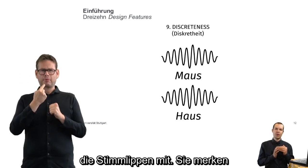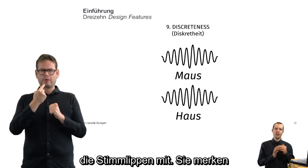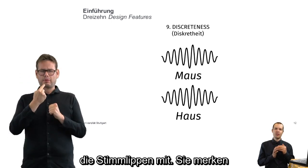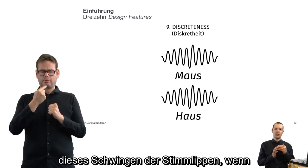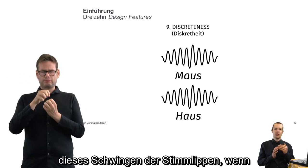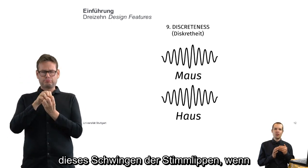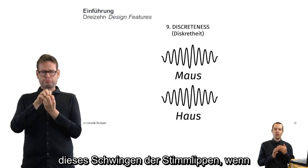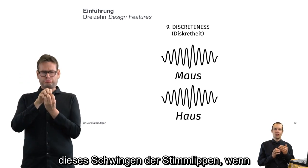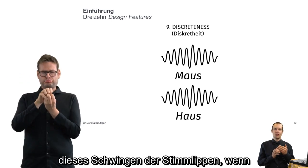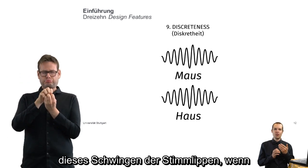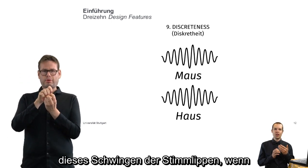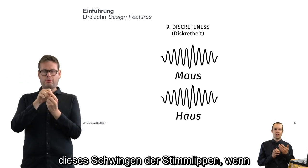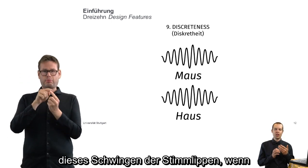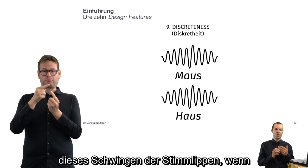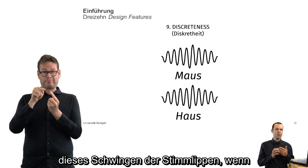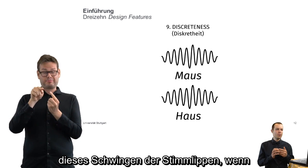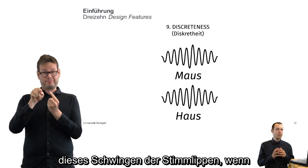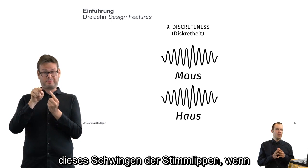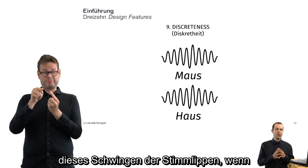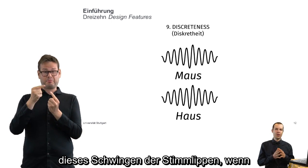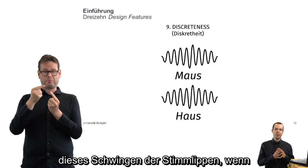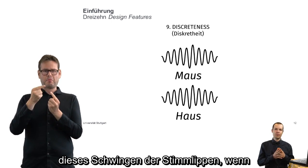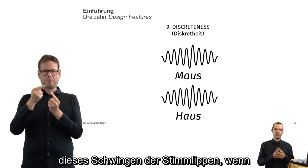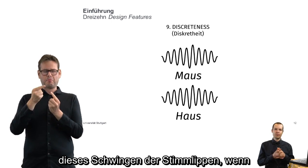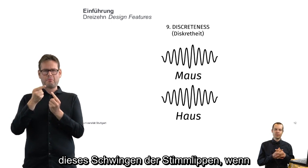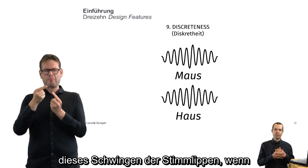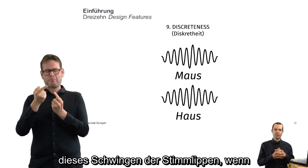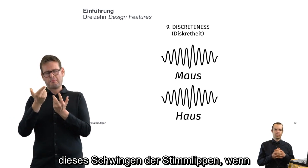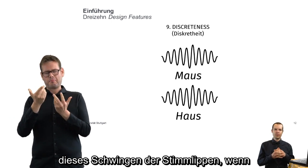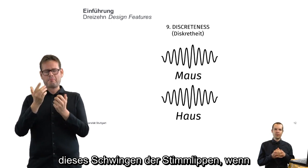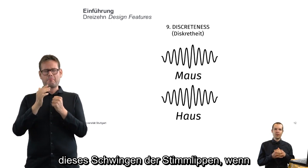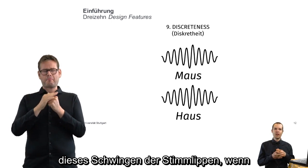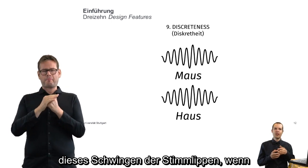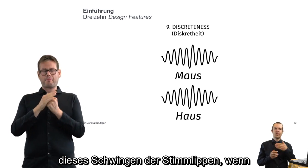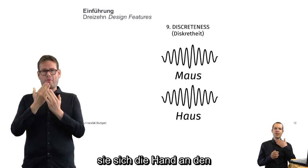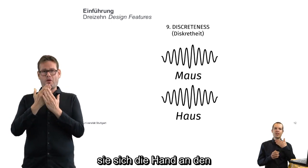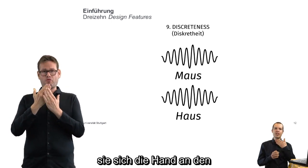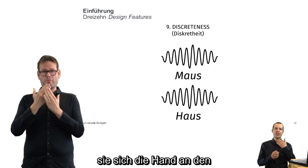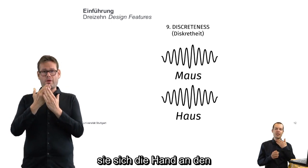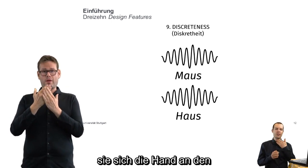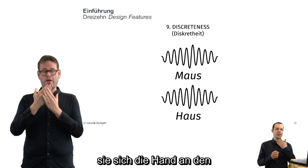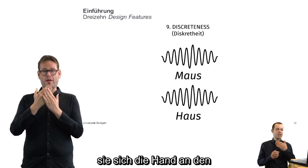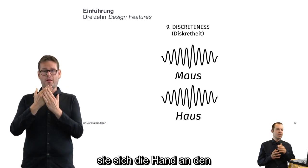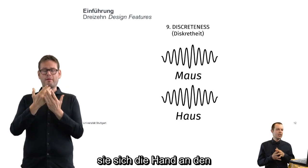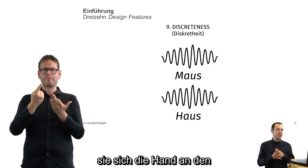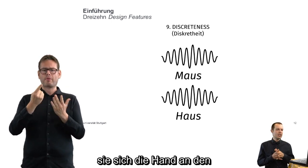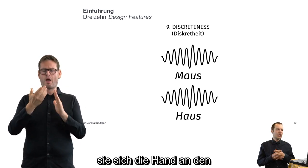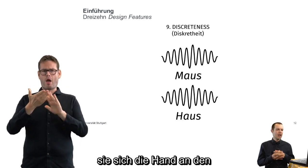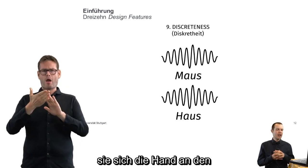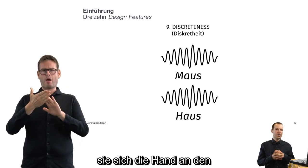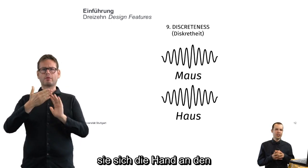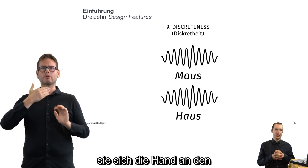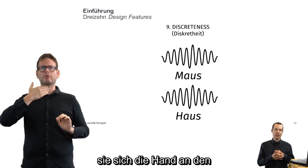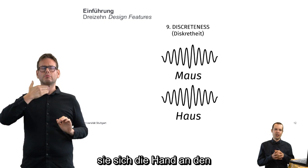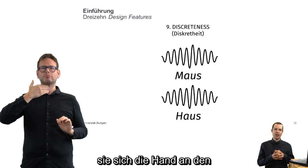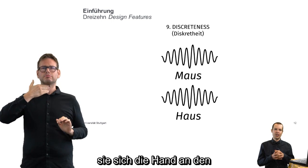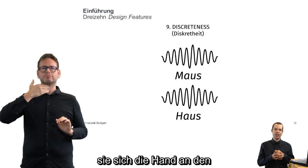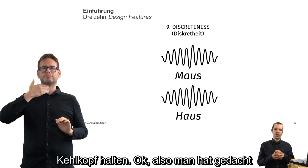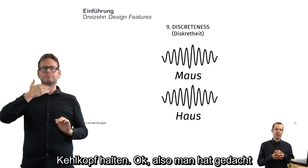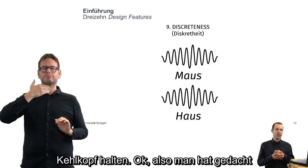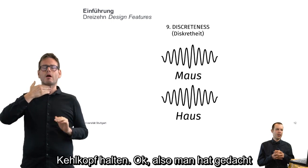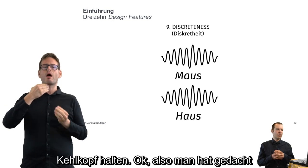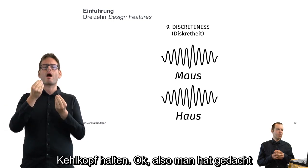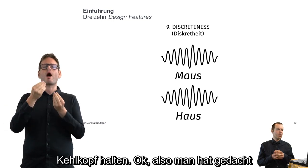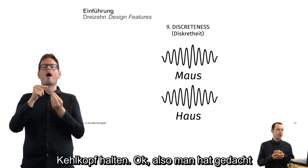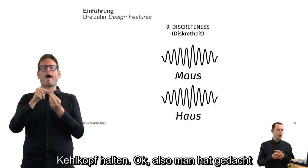Sie merken dieses Schwingen der Stimmlippen, wenn Sie sich die Hand an